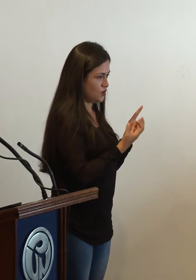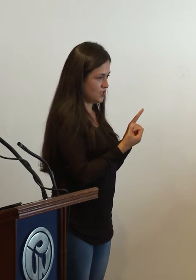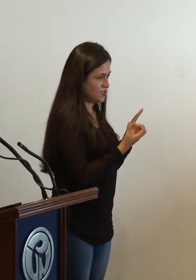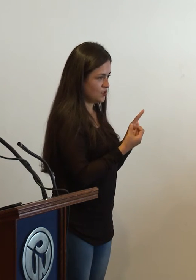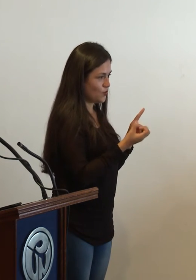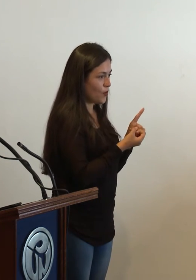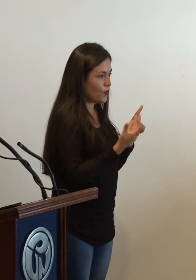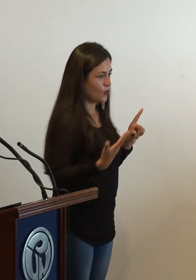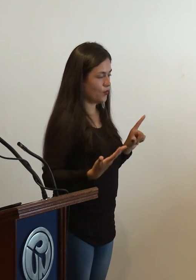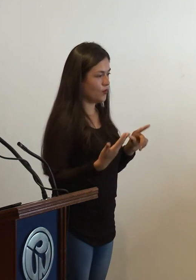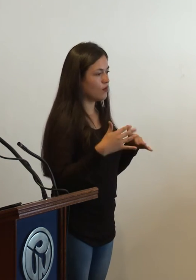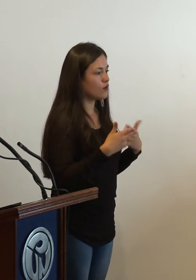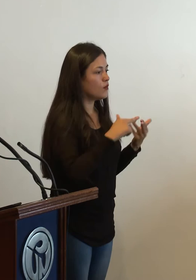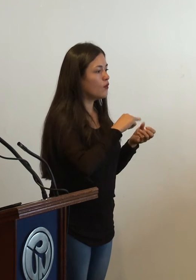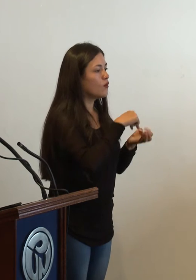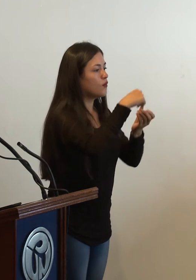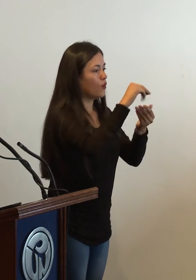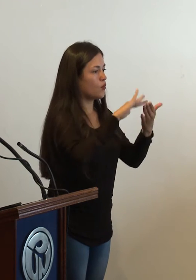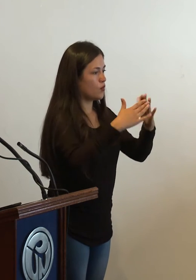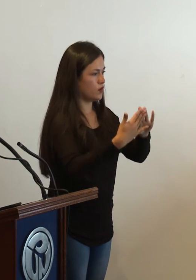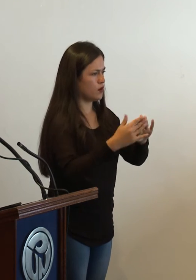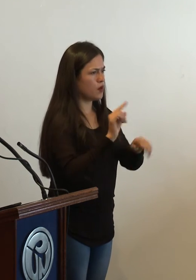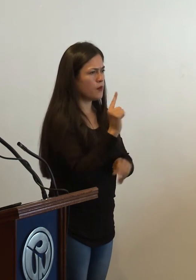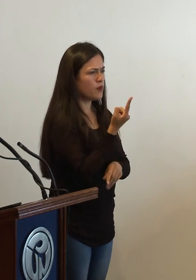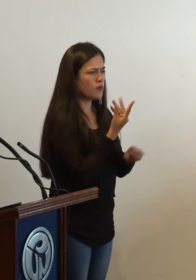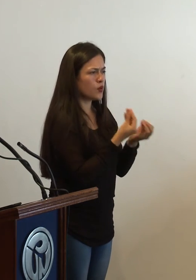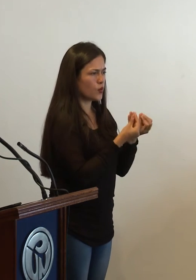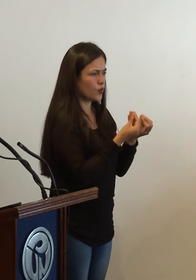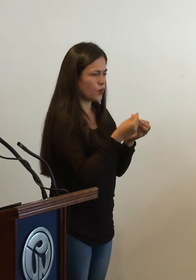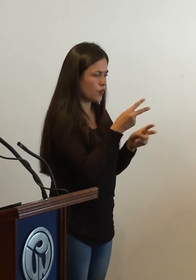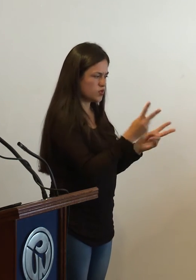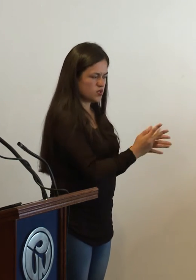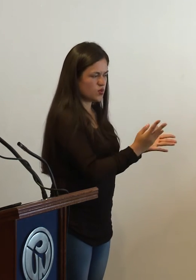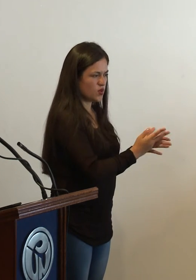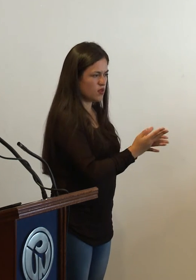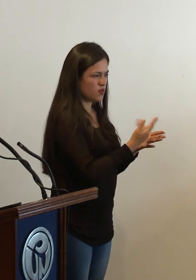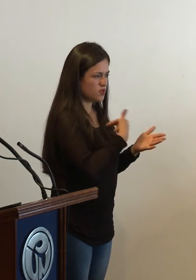de educación comunitaria. Incluso los primeros estudiantes